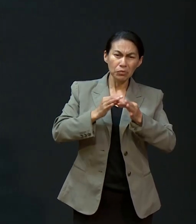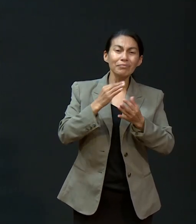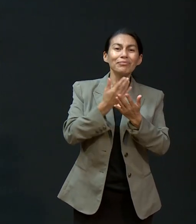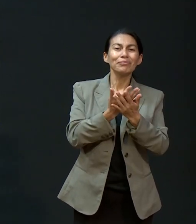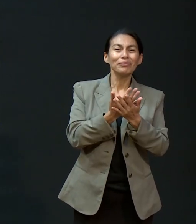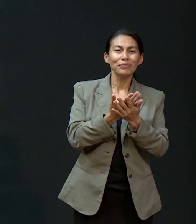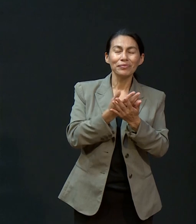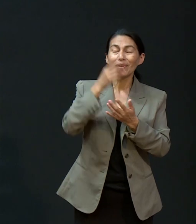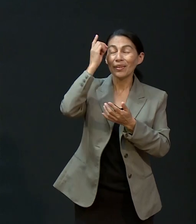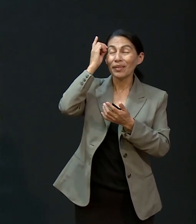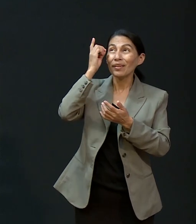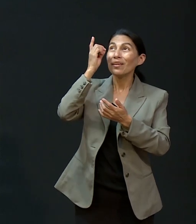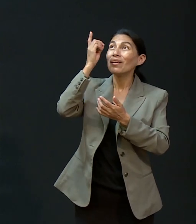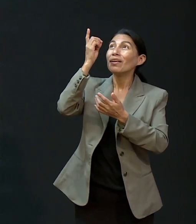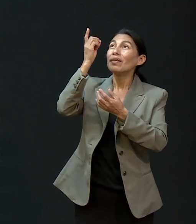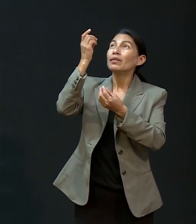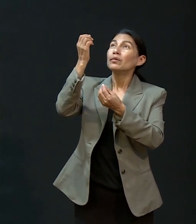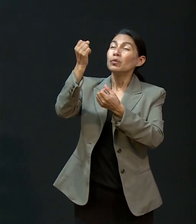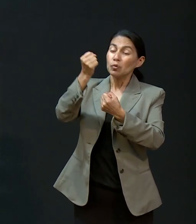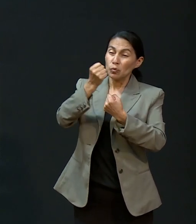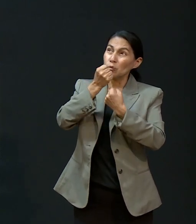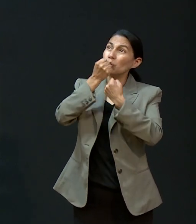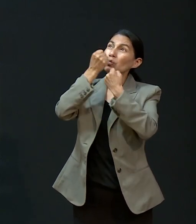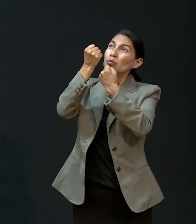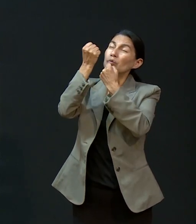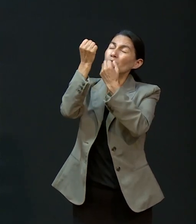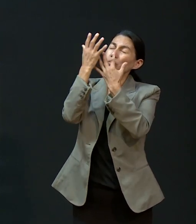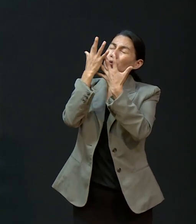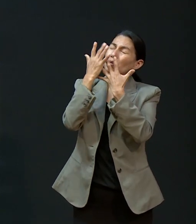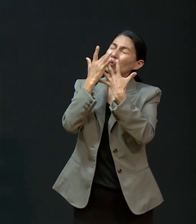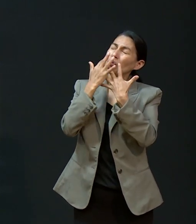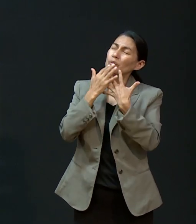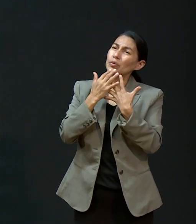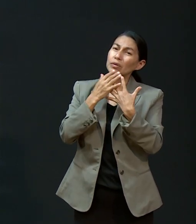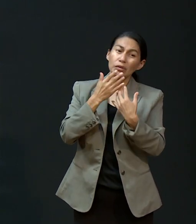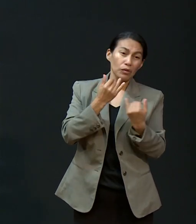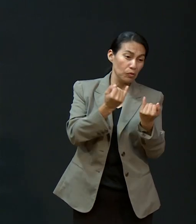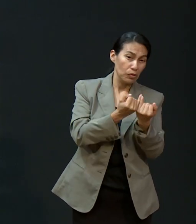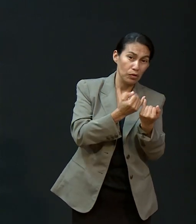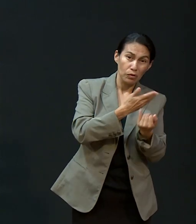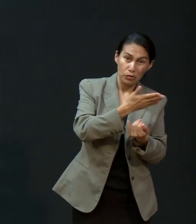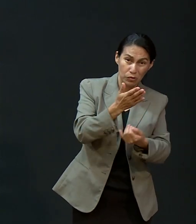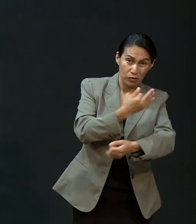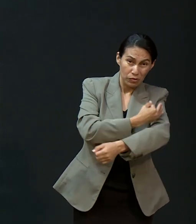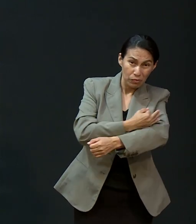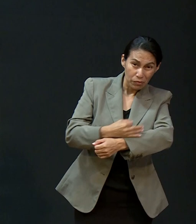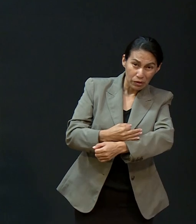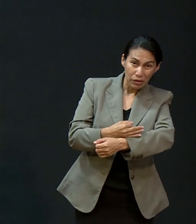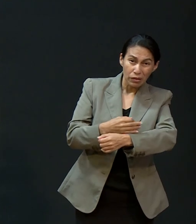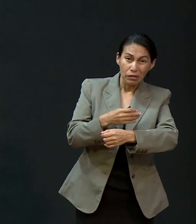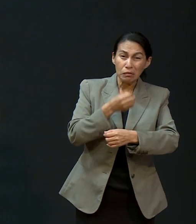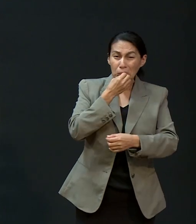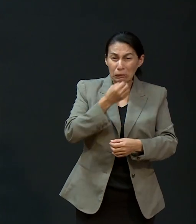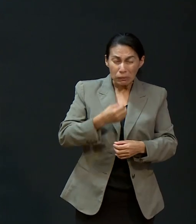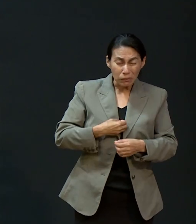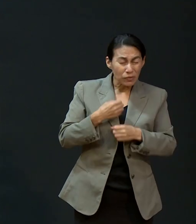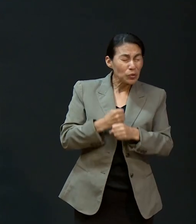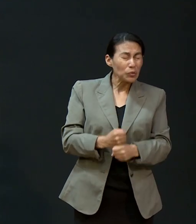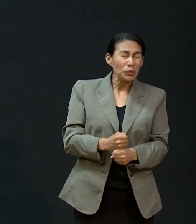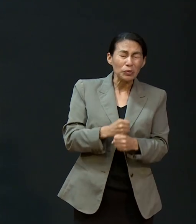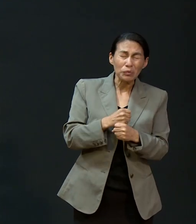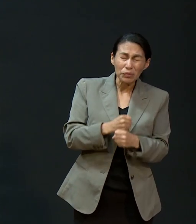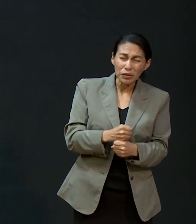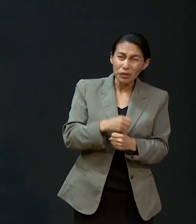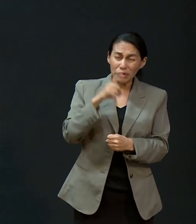orando para que Dios le fortaleciera, igual que a su familia, en momentos de pérdida, de